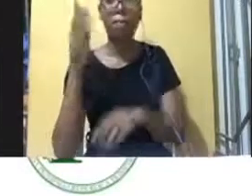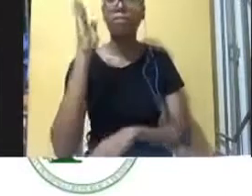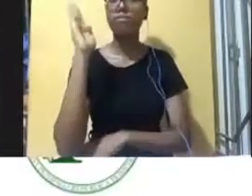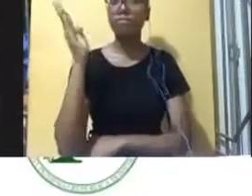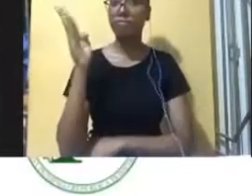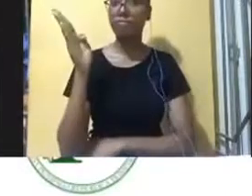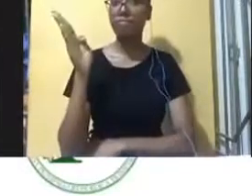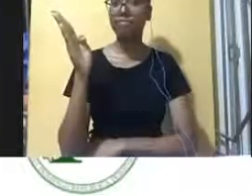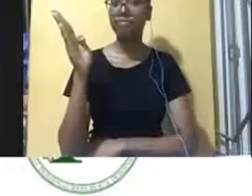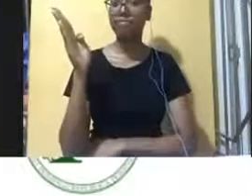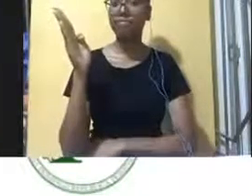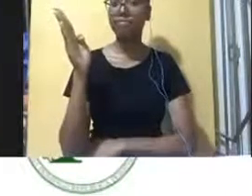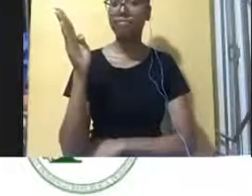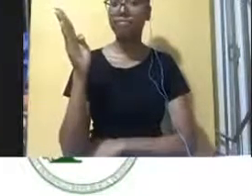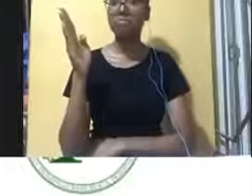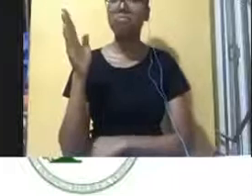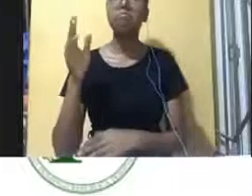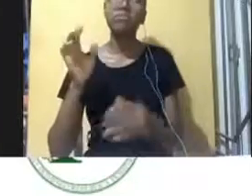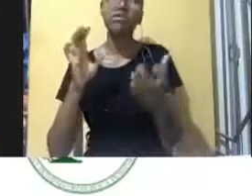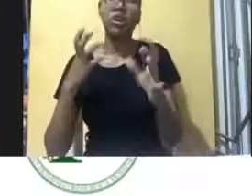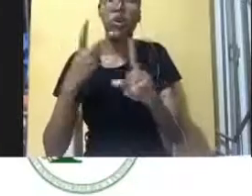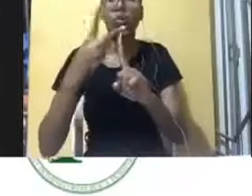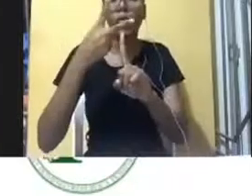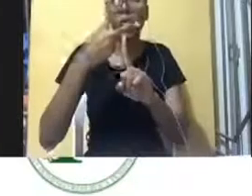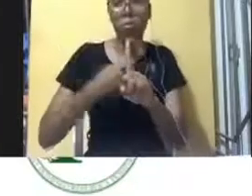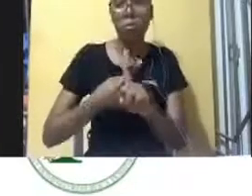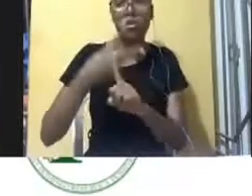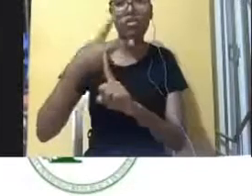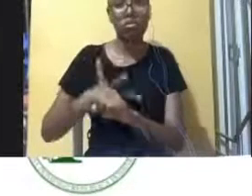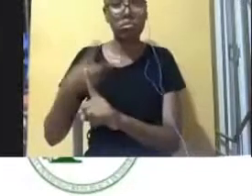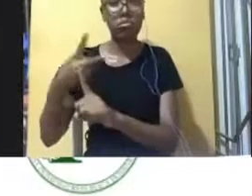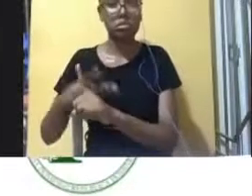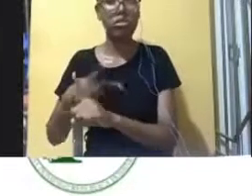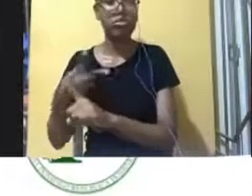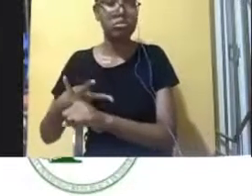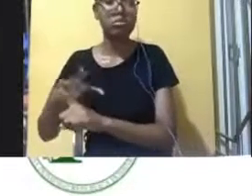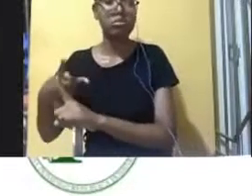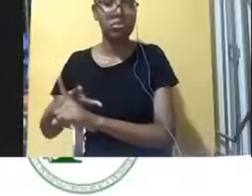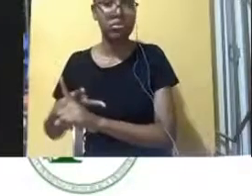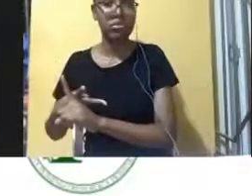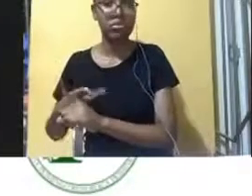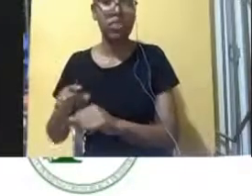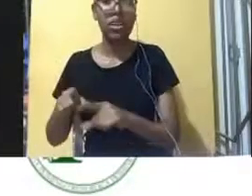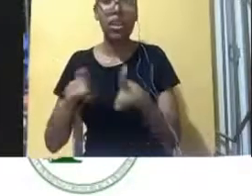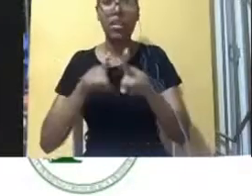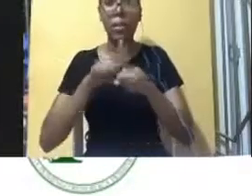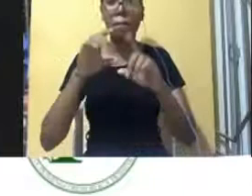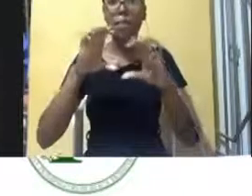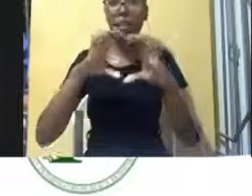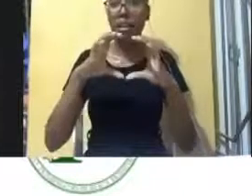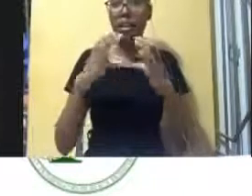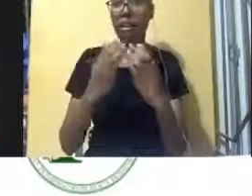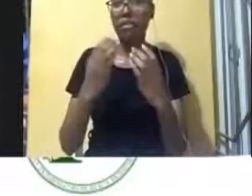prácticamente cada 2 meses. Es posible que tengamos conferencias. Vienen unas clases de lengua de señas.